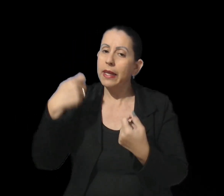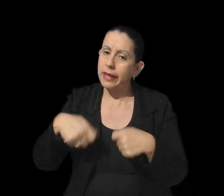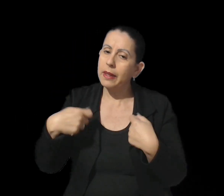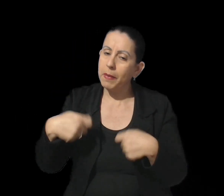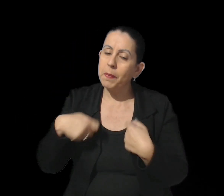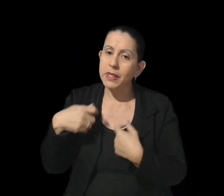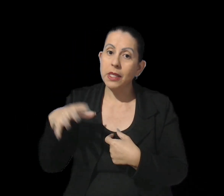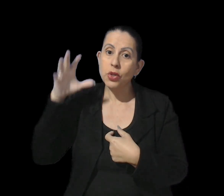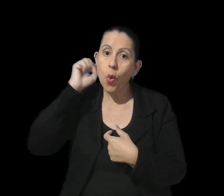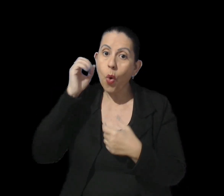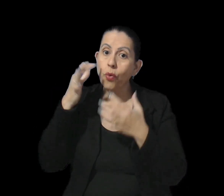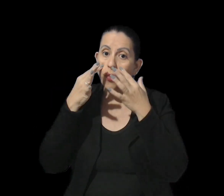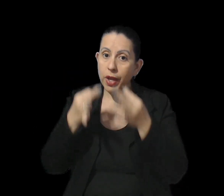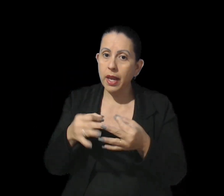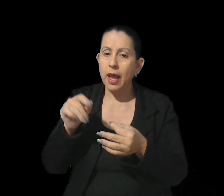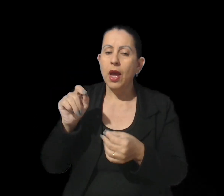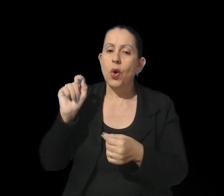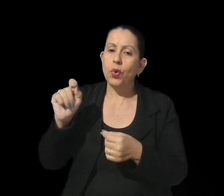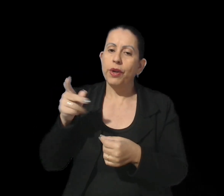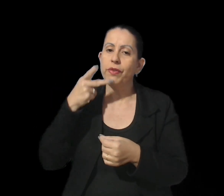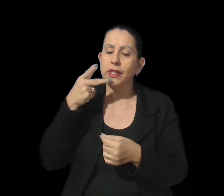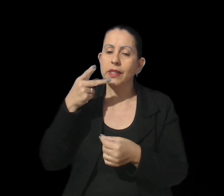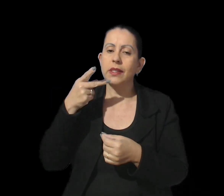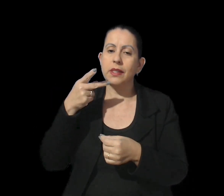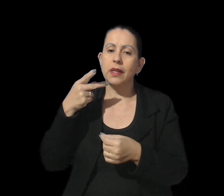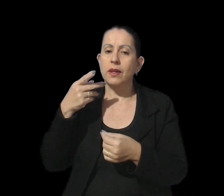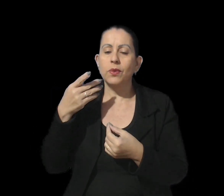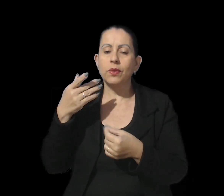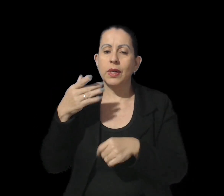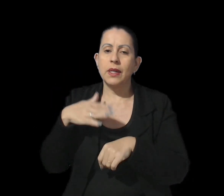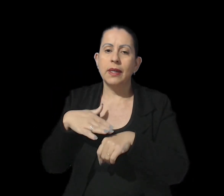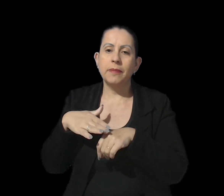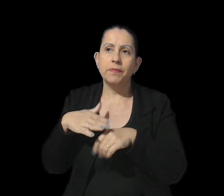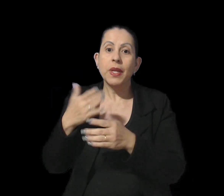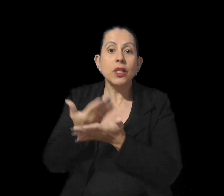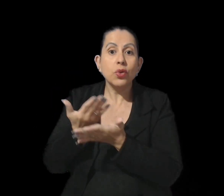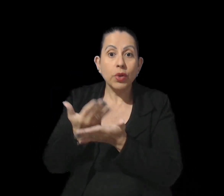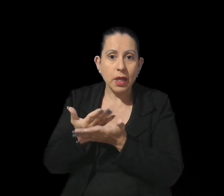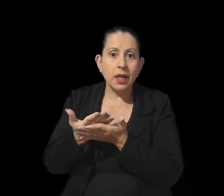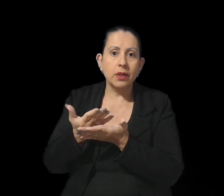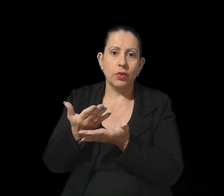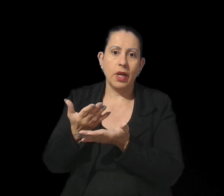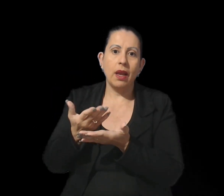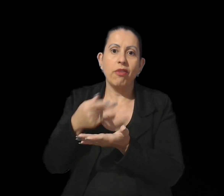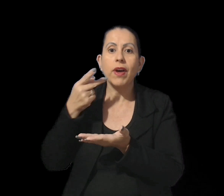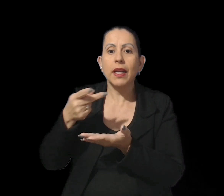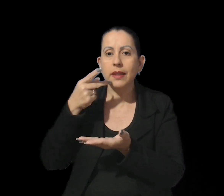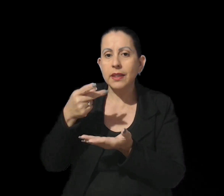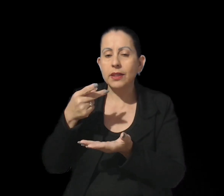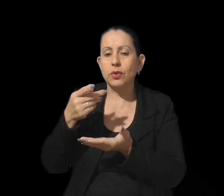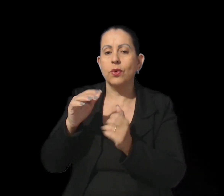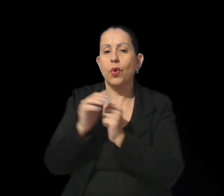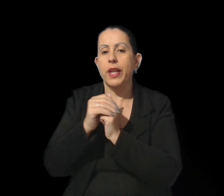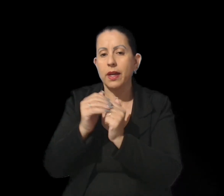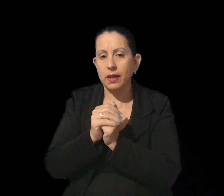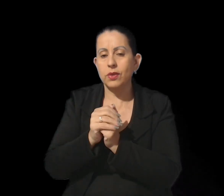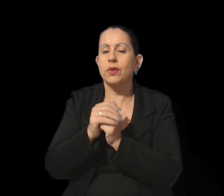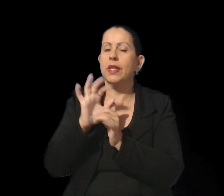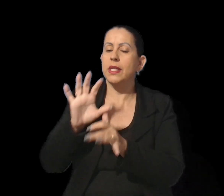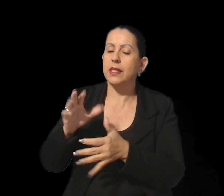que também precisam ouvir o que vocês estão estudando, né? Falando, orando e assim